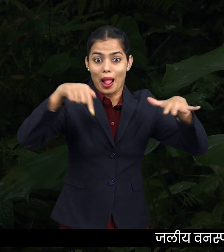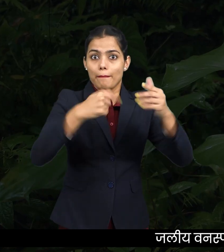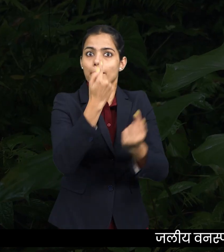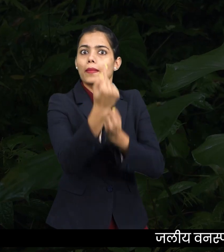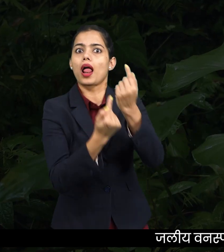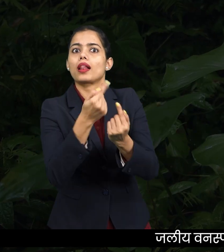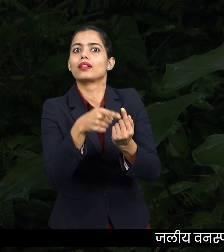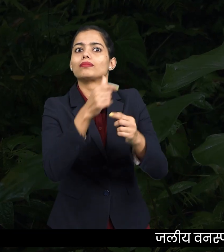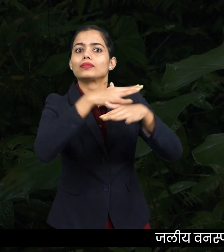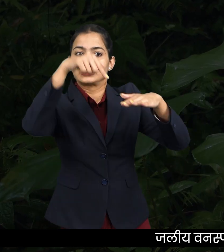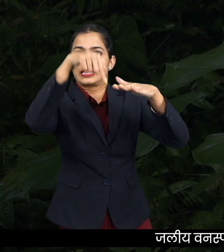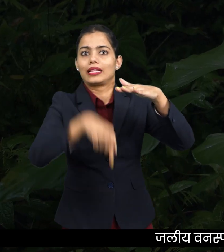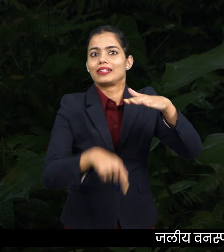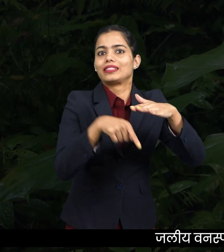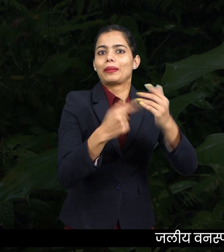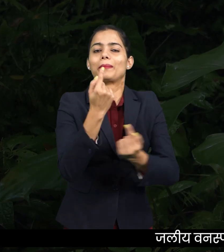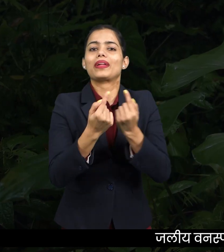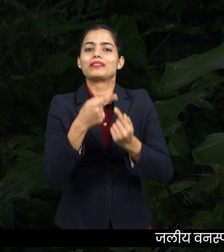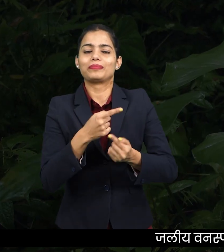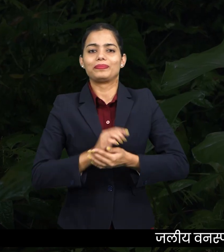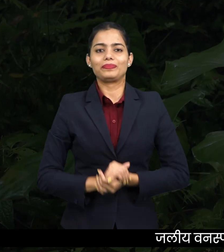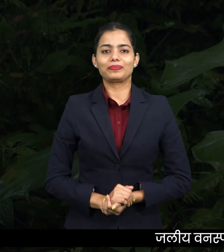वनस्पतींमधली अनुकूलन.